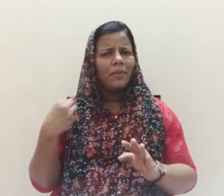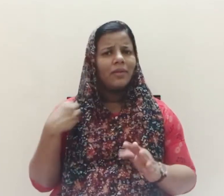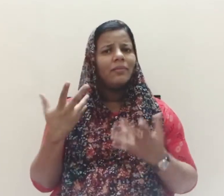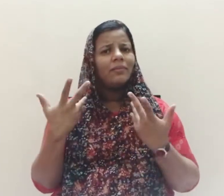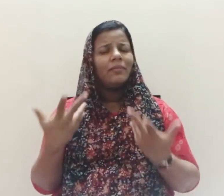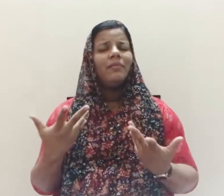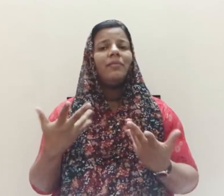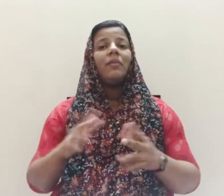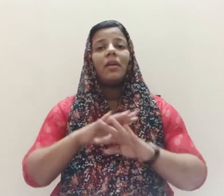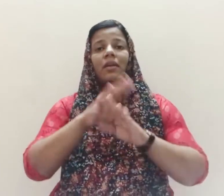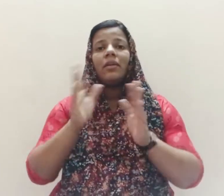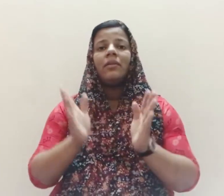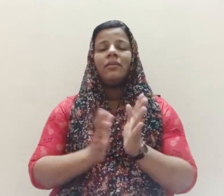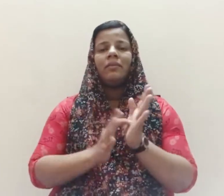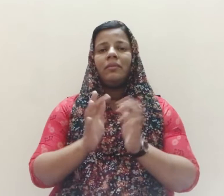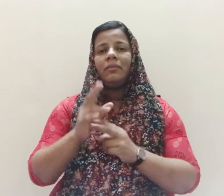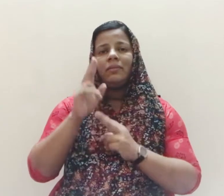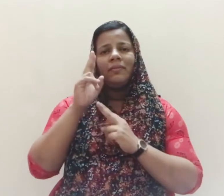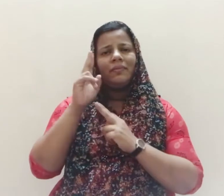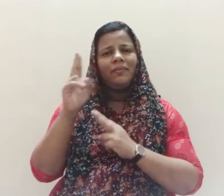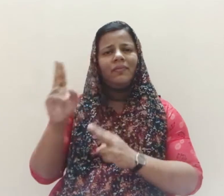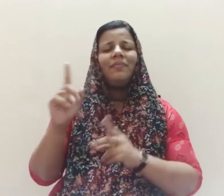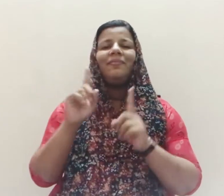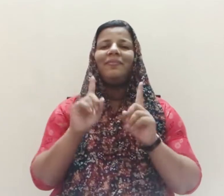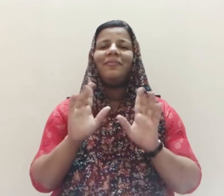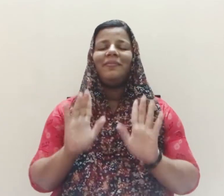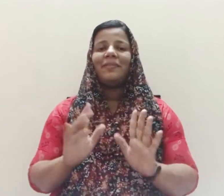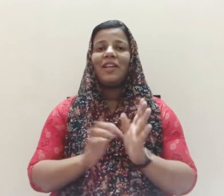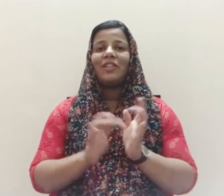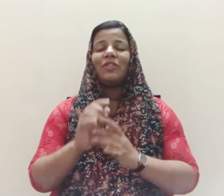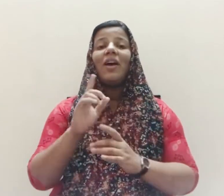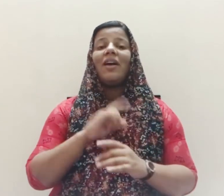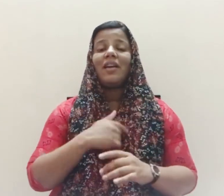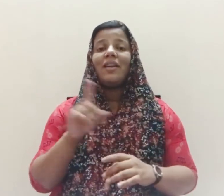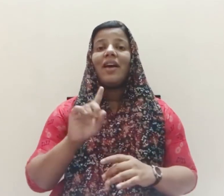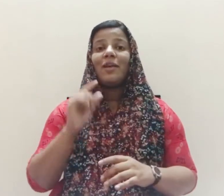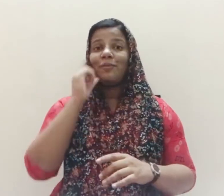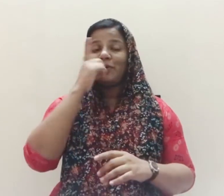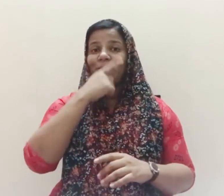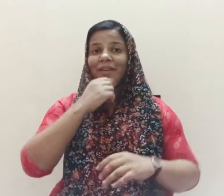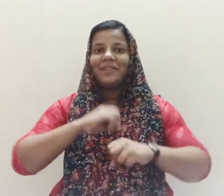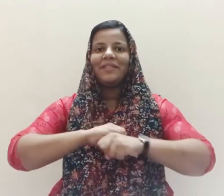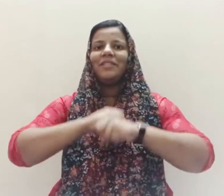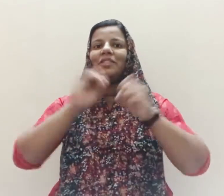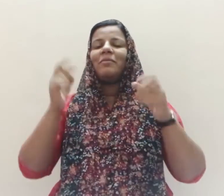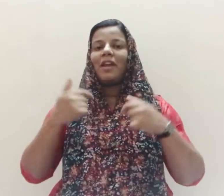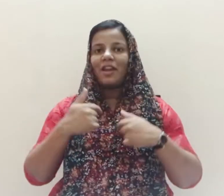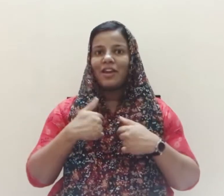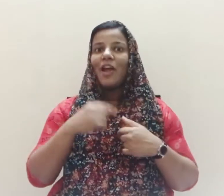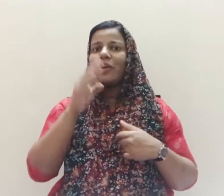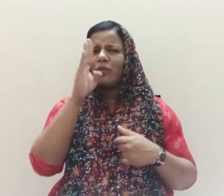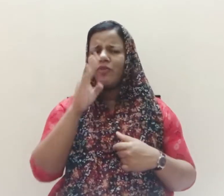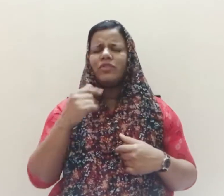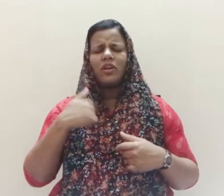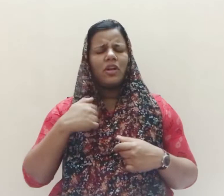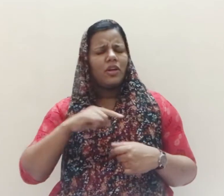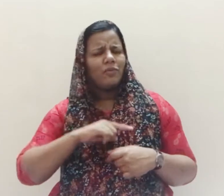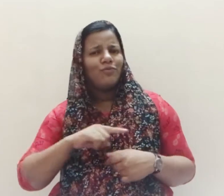ആ വിഷയത്തിൽ യേശുവിൽ പ്രത്യാശ വെച്ചാട്ടെ. അവൻ എൻ്റെ മുഖപ്രകാശരക്ഷയും എൻ്റെ ദൈവവുമാകുന്നു എന്നിങ്ങനെ ഞാൻ ഇനിയും അവനെ